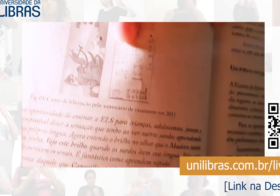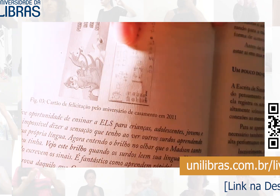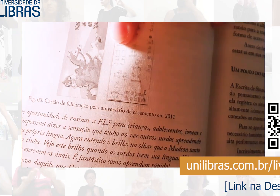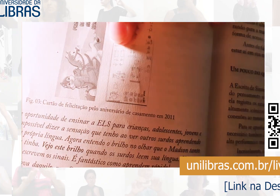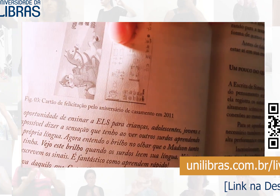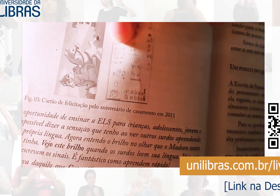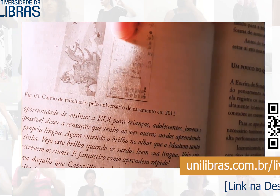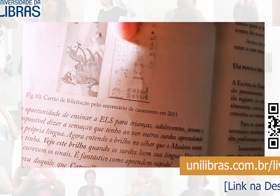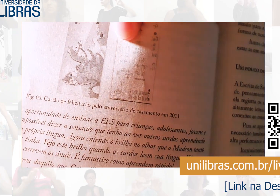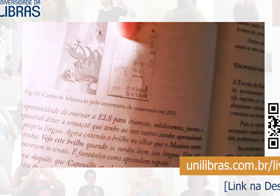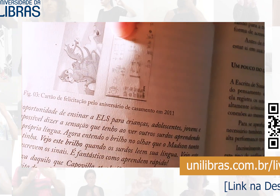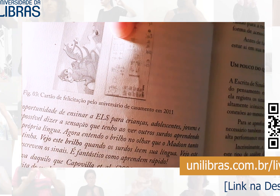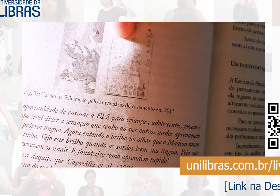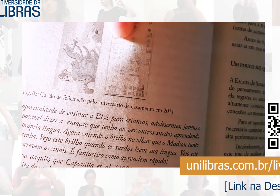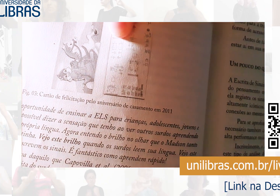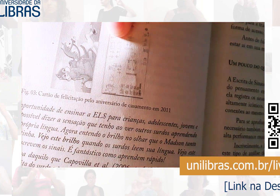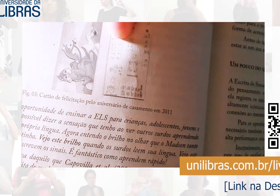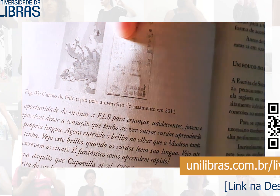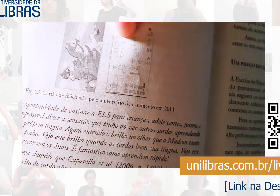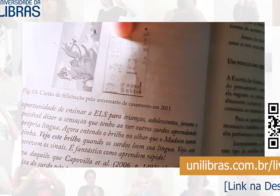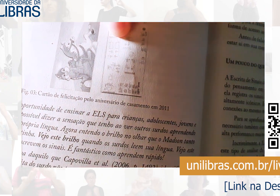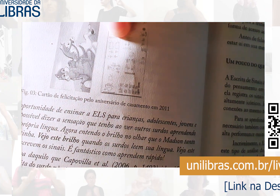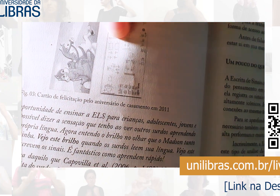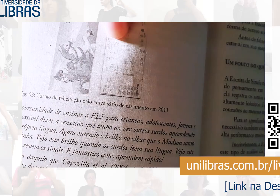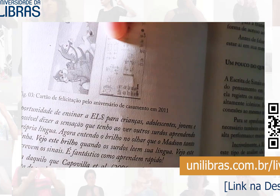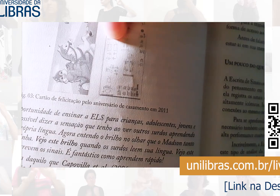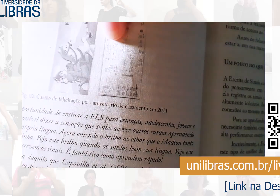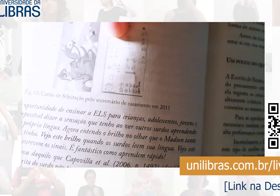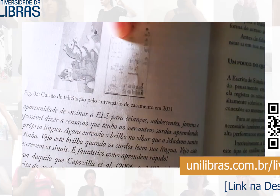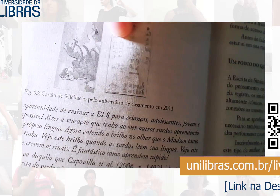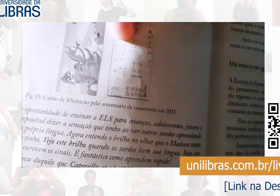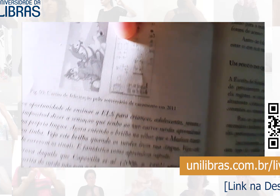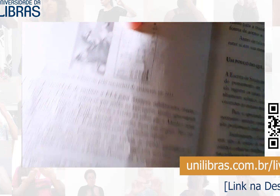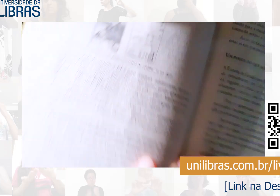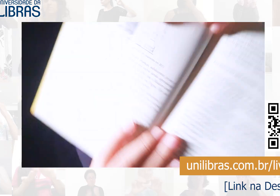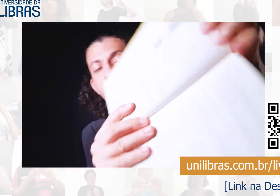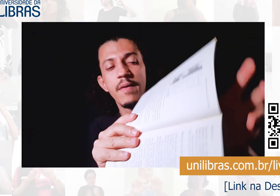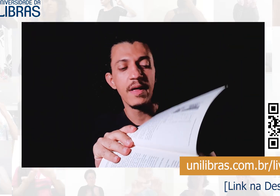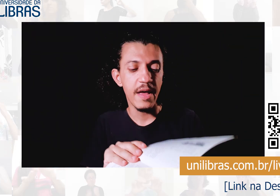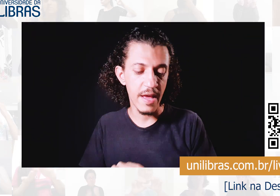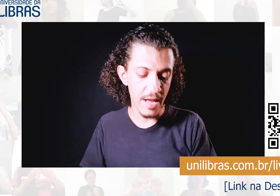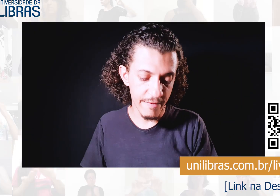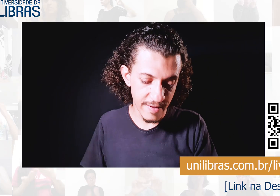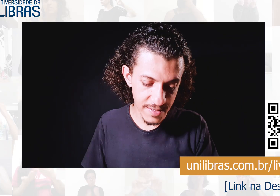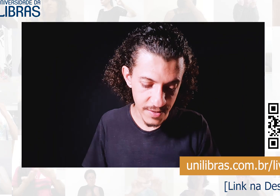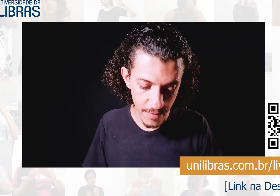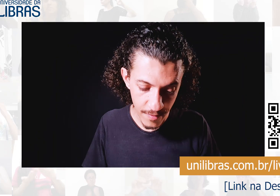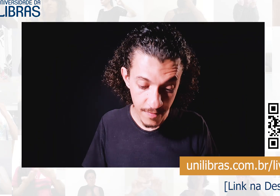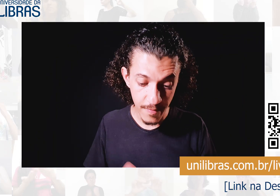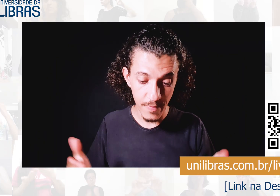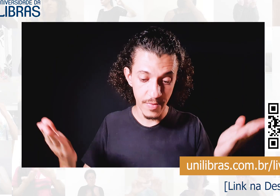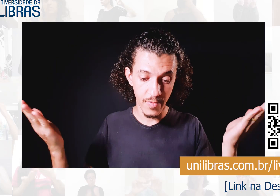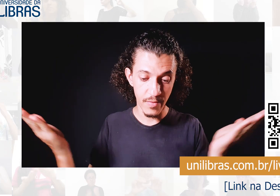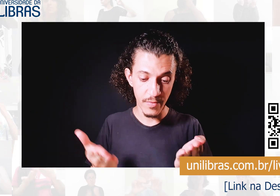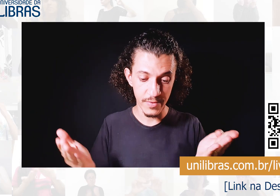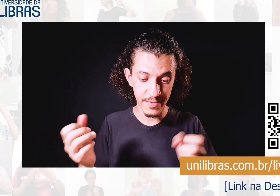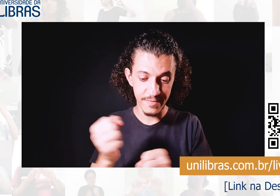ter por causa da escrita. Esse parágrafo aí. Essa frase, melhor dizendo. Em que ela faz assim, ó.